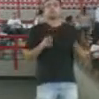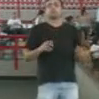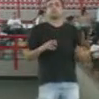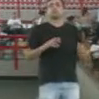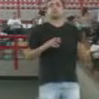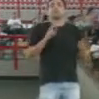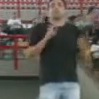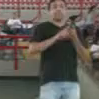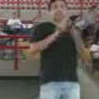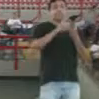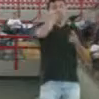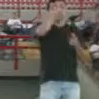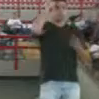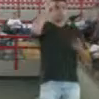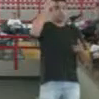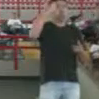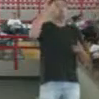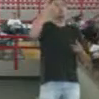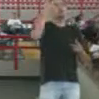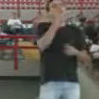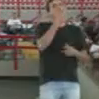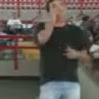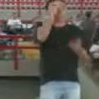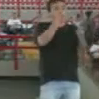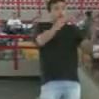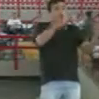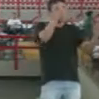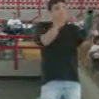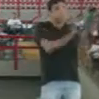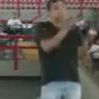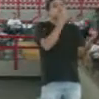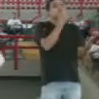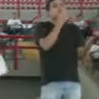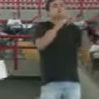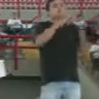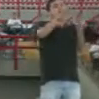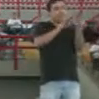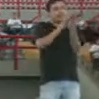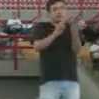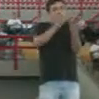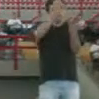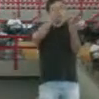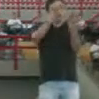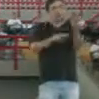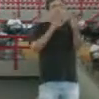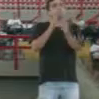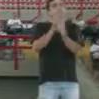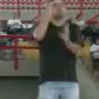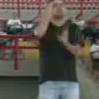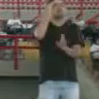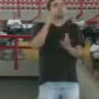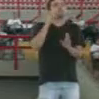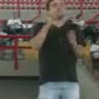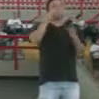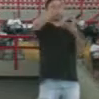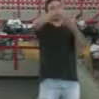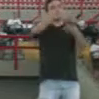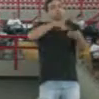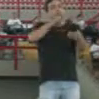até quem é ateu lê a Bíblia? Ateu decente lê a Bíblia, porque sabe a sabedoria que tem